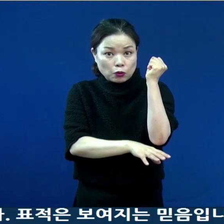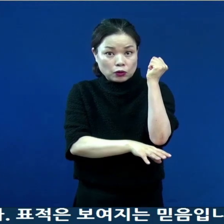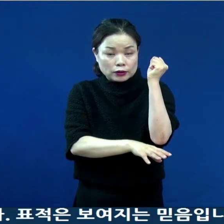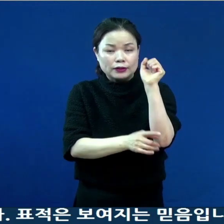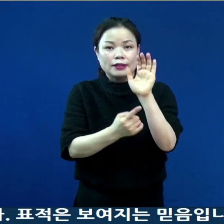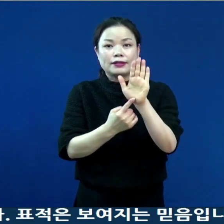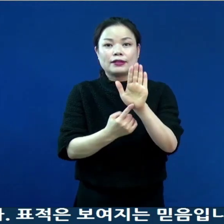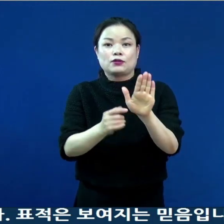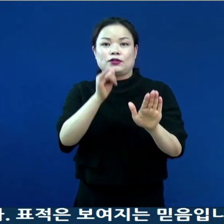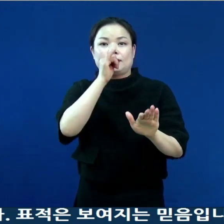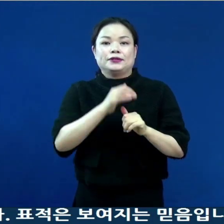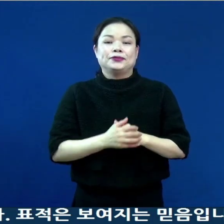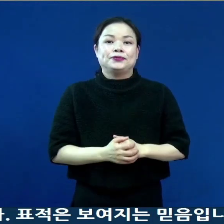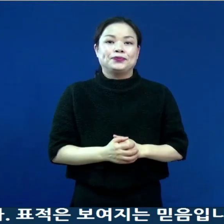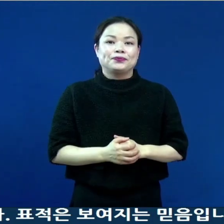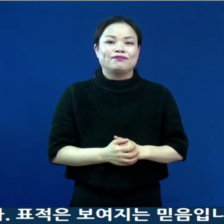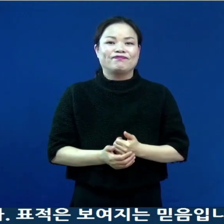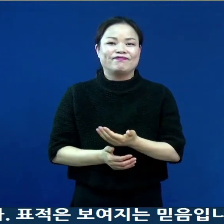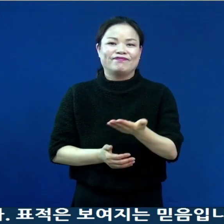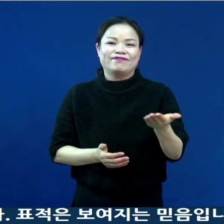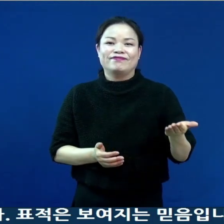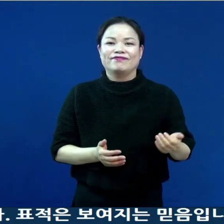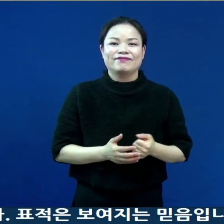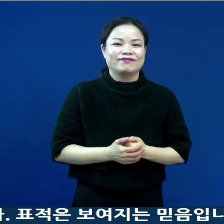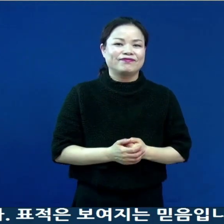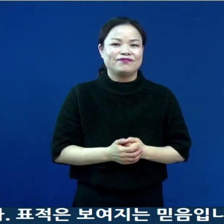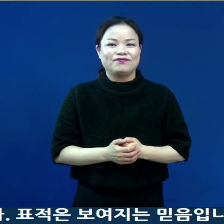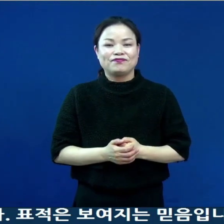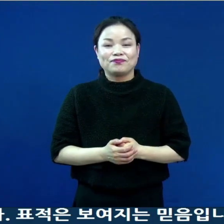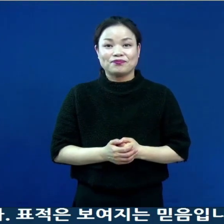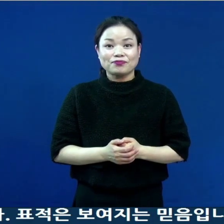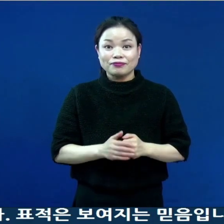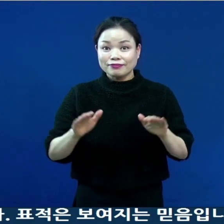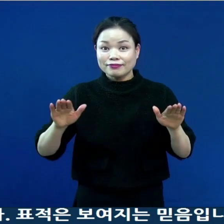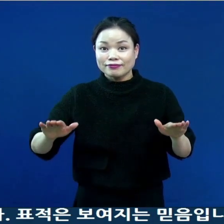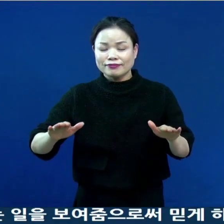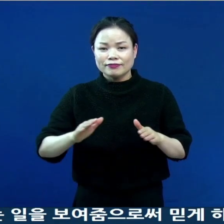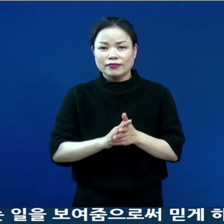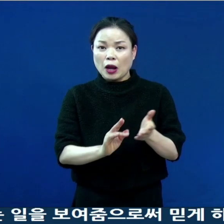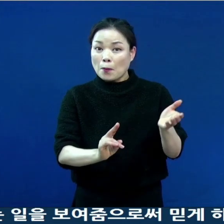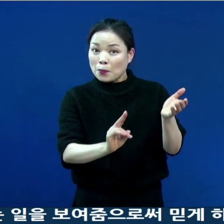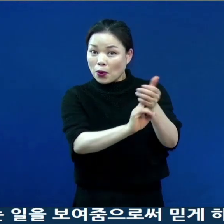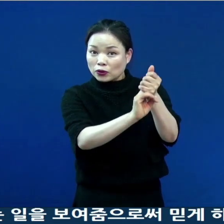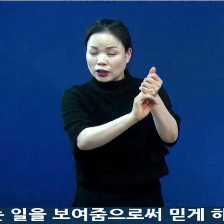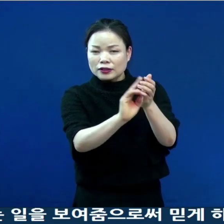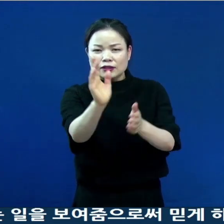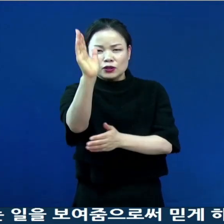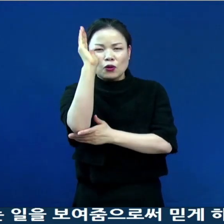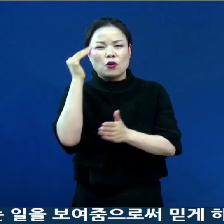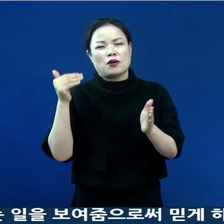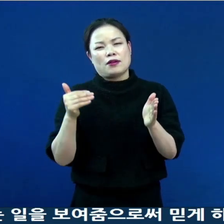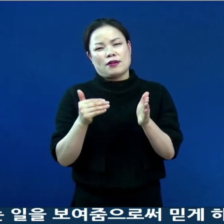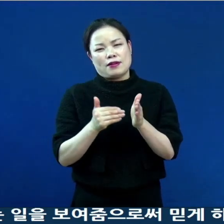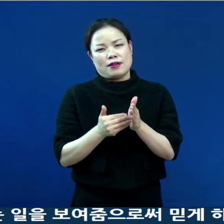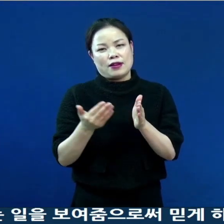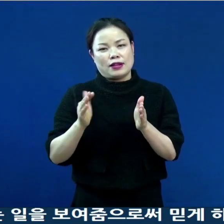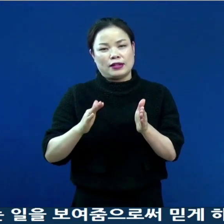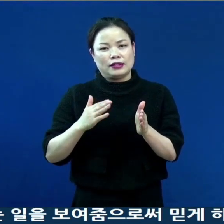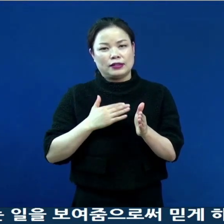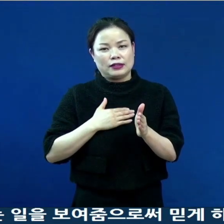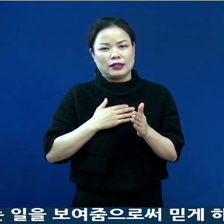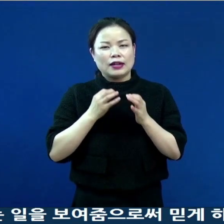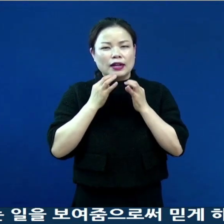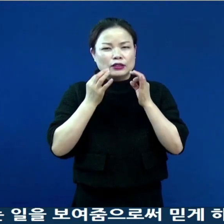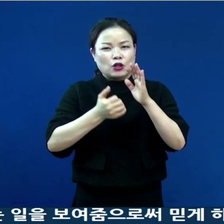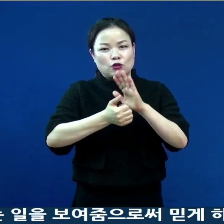나타나고 있는 것이죠. 여러분, 이 오늘로 표적 설교가 다 끝났는데 제 마음속에